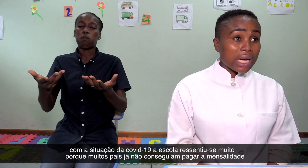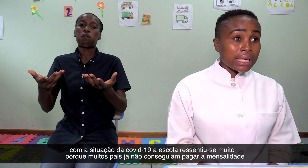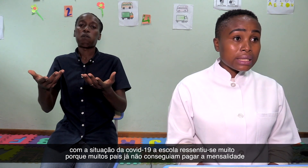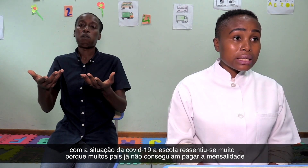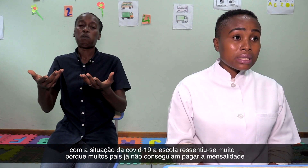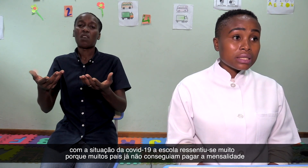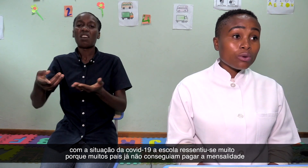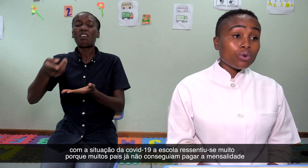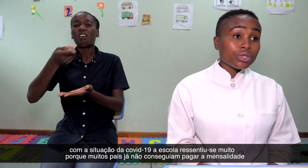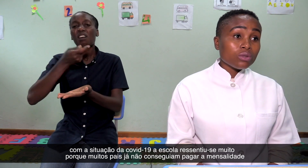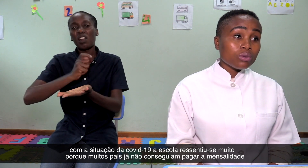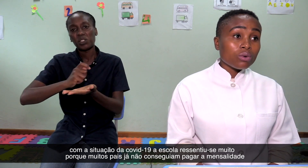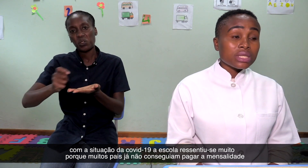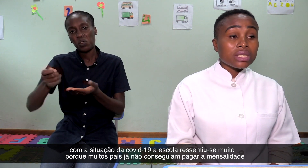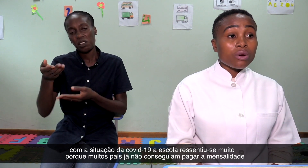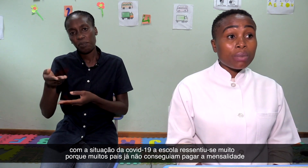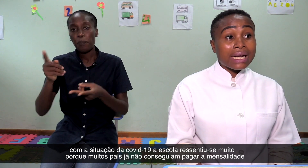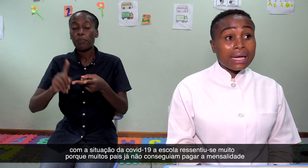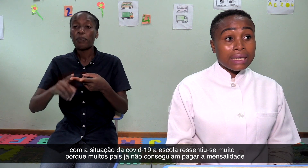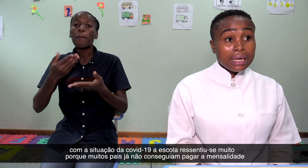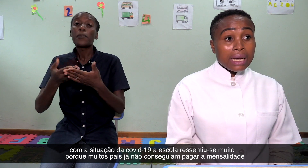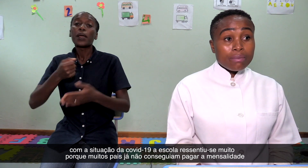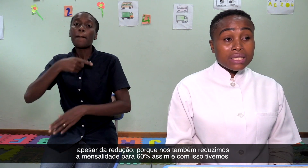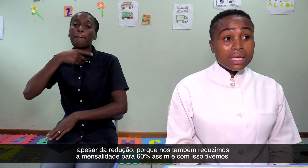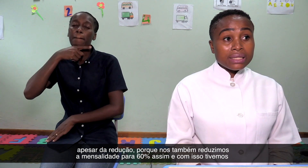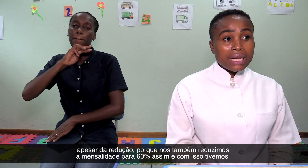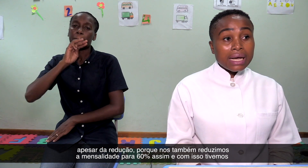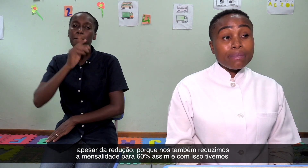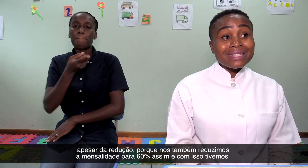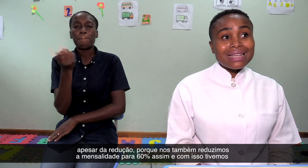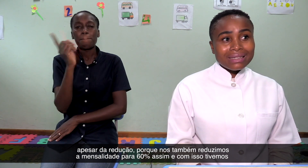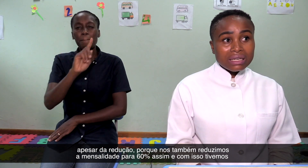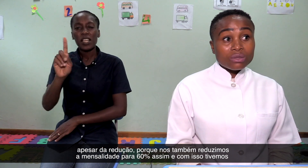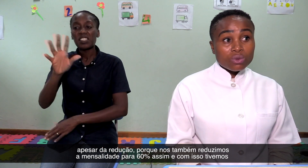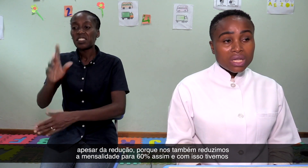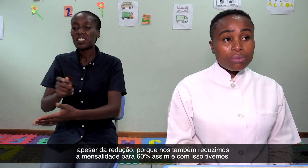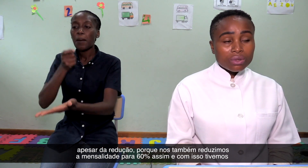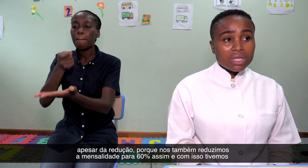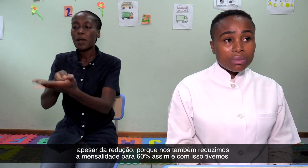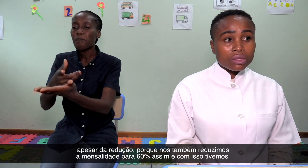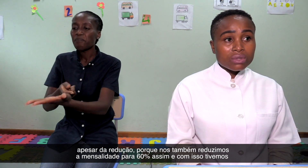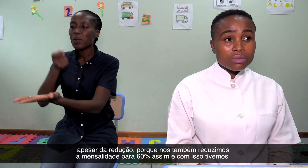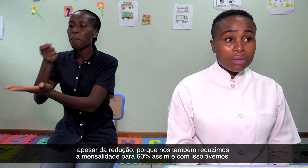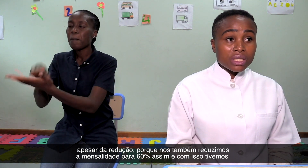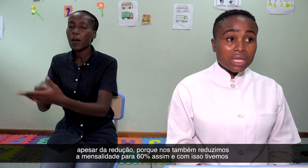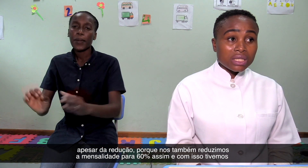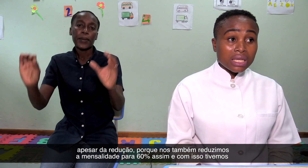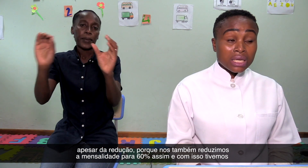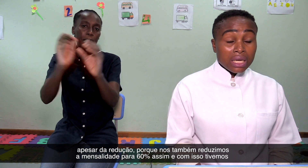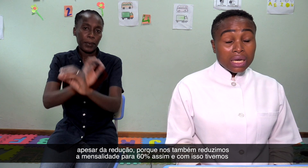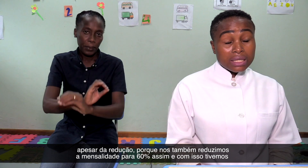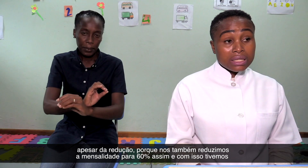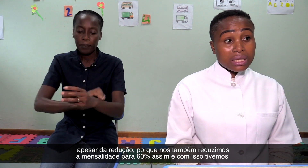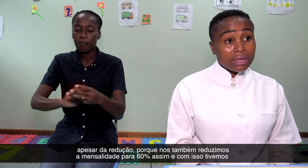muitos pais já não conseguiam pagar a mensalidade, apesar da redução, porque nós também reduzimos a